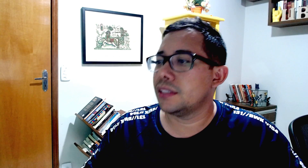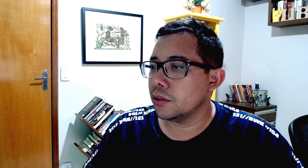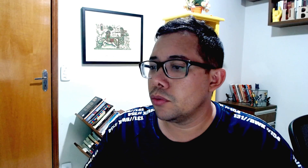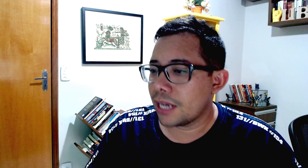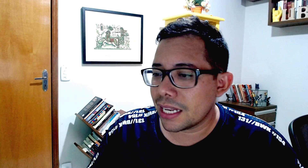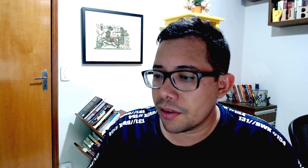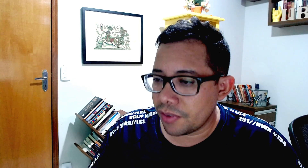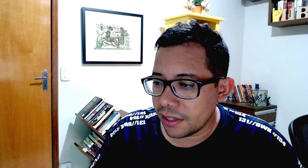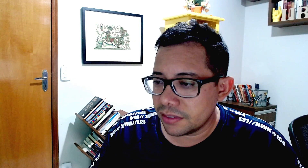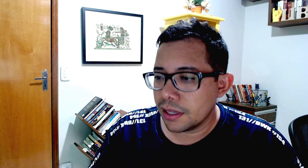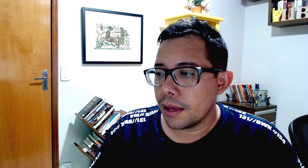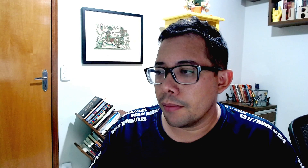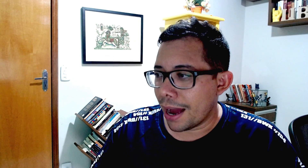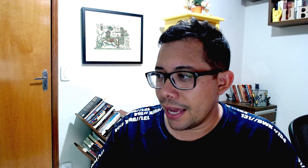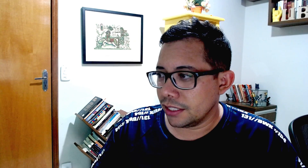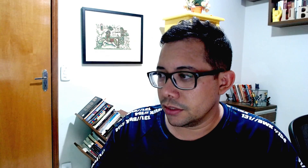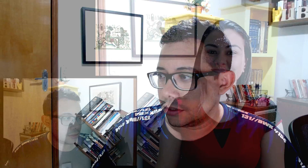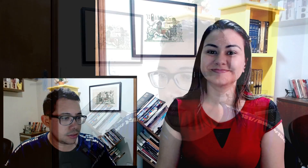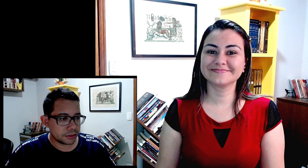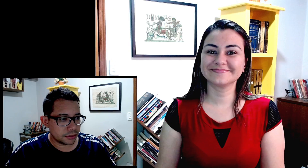exercitando cada vez mais.